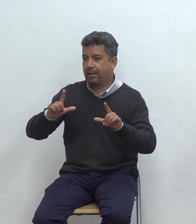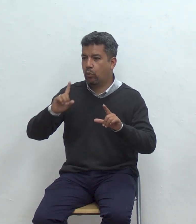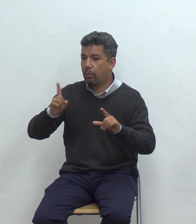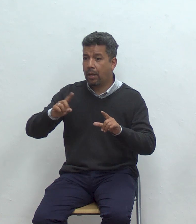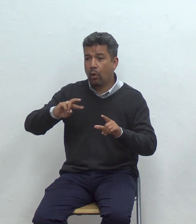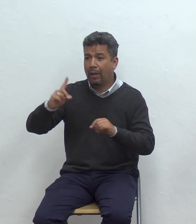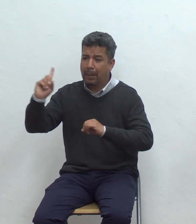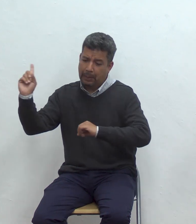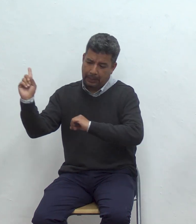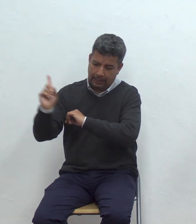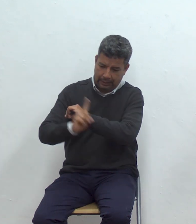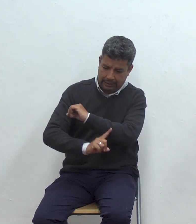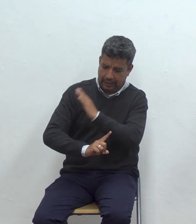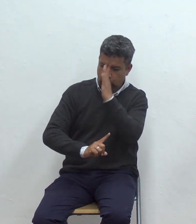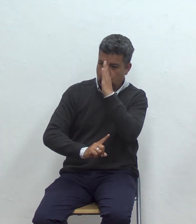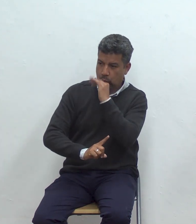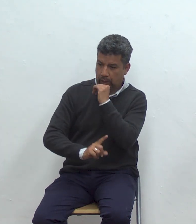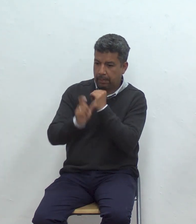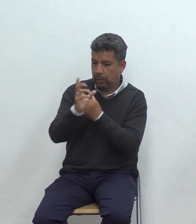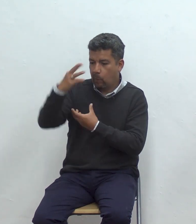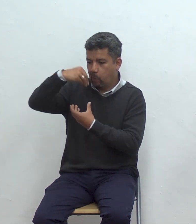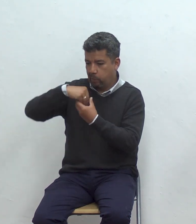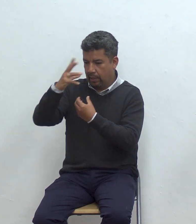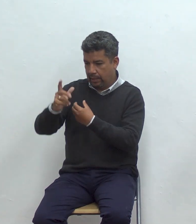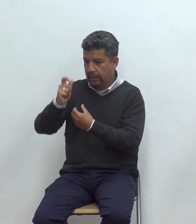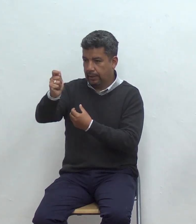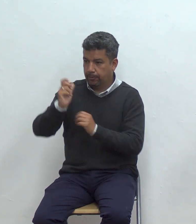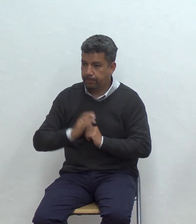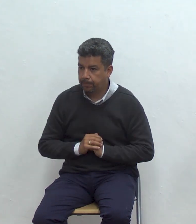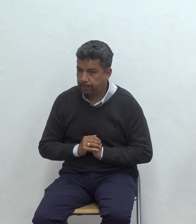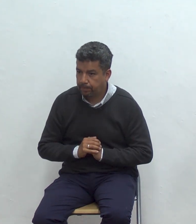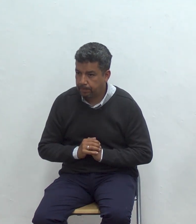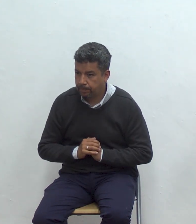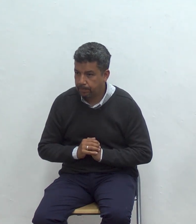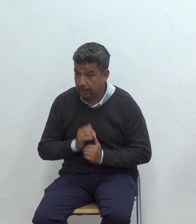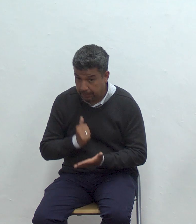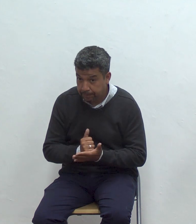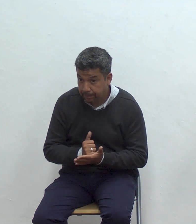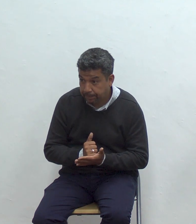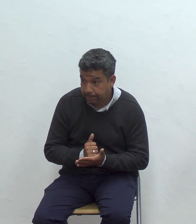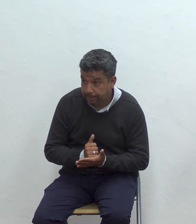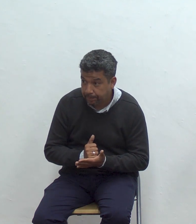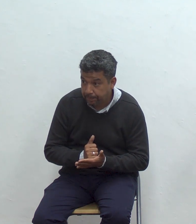ninguna condenación hay para los que están ahora en Cristo Jesús.